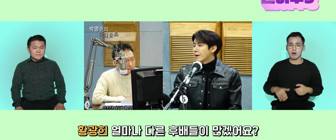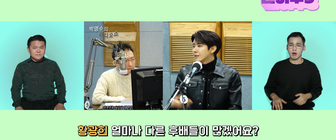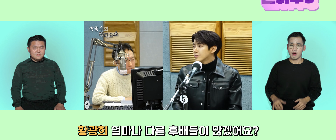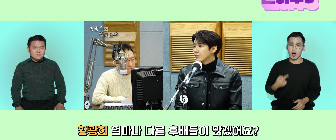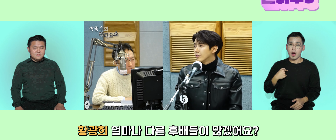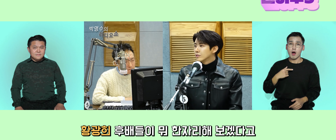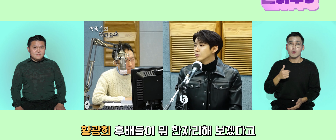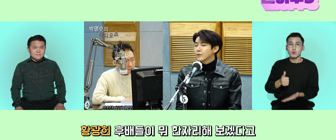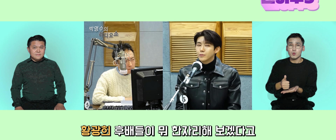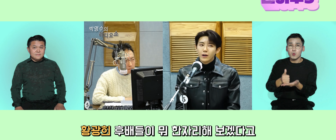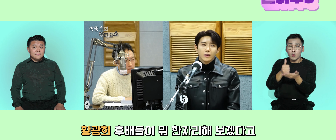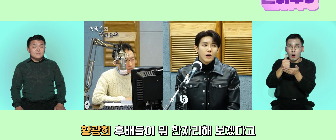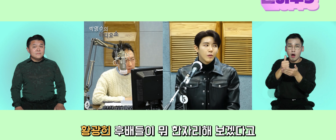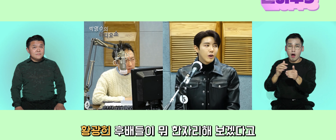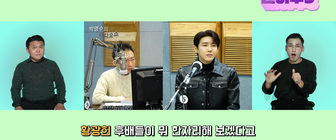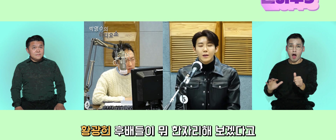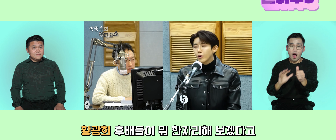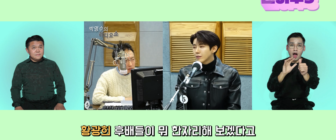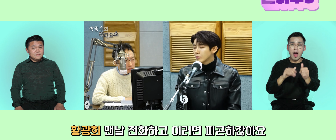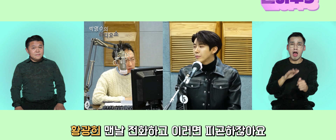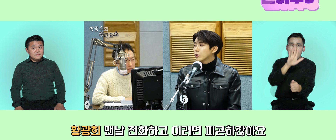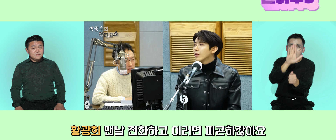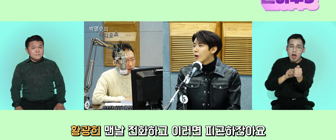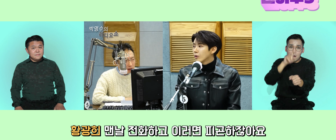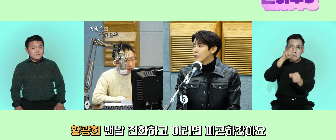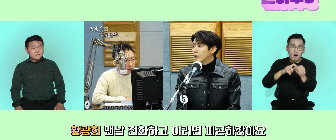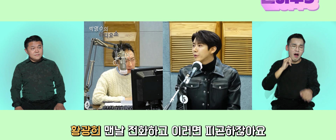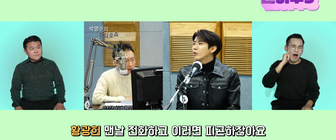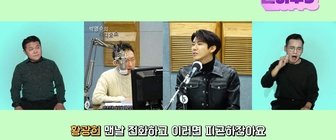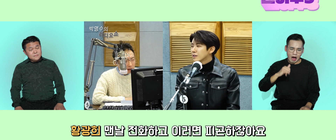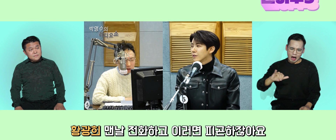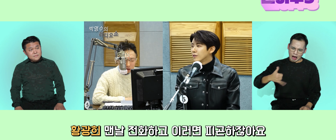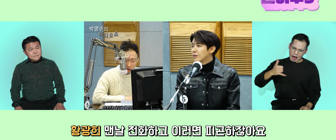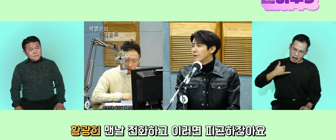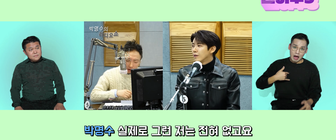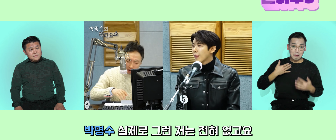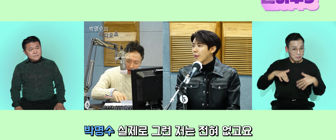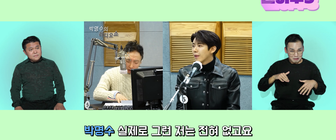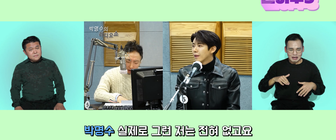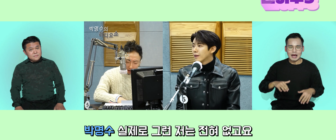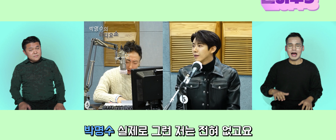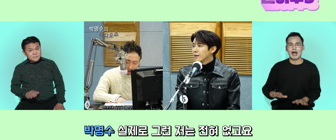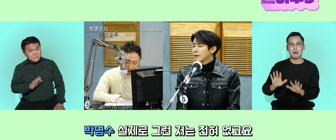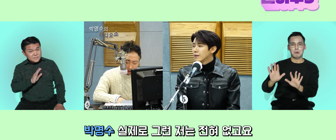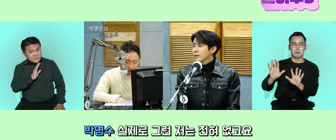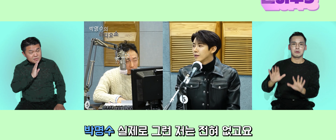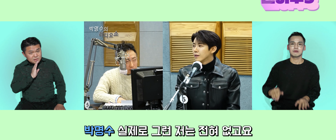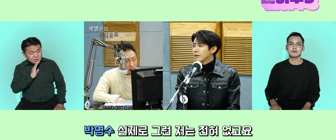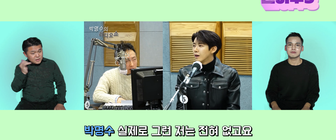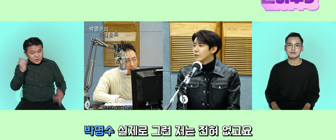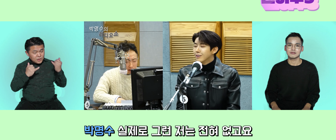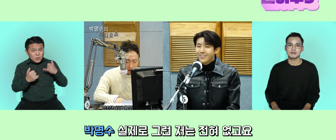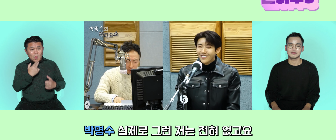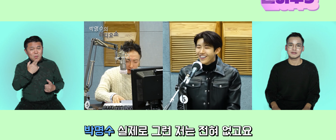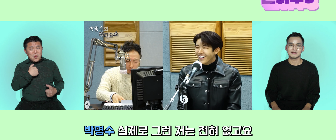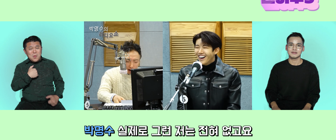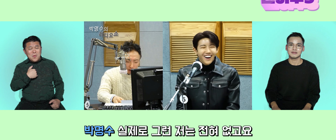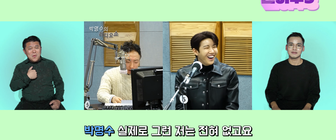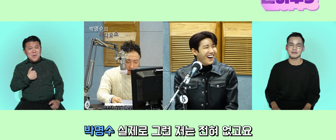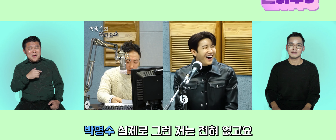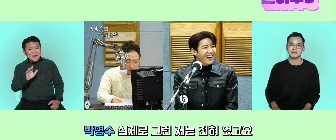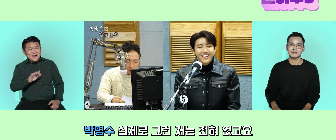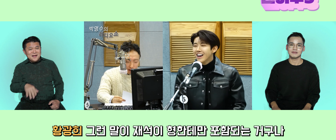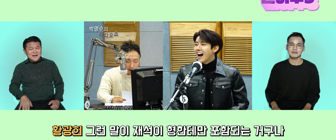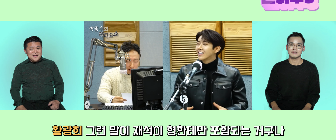다른 후배들이 많겠어요. 그 후배들이 막 한자리 해보겠다고 맨날 전화하고 이러면 피곤하잖아요. 실제로 그런 전화는 전혀 없고요. 아 그래요? 이제